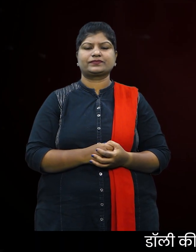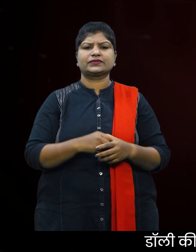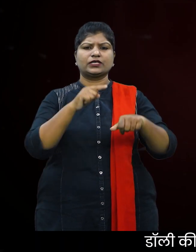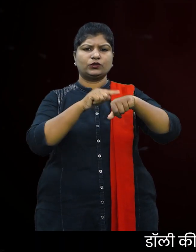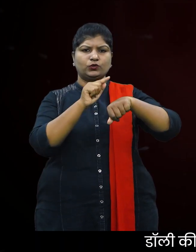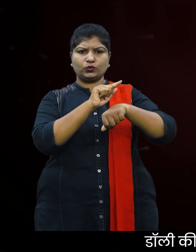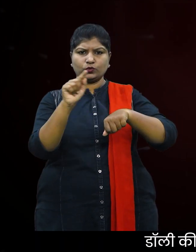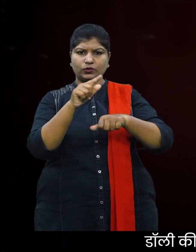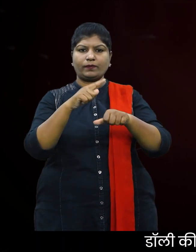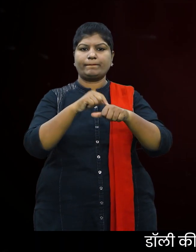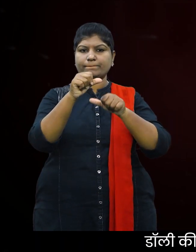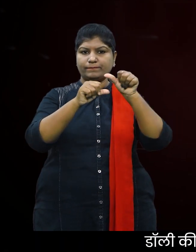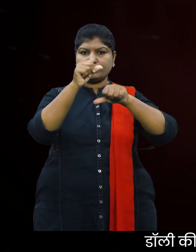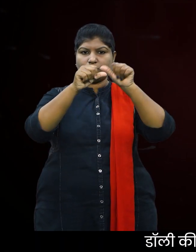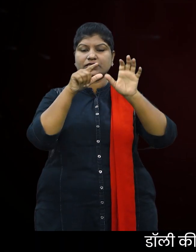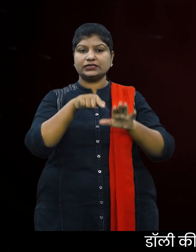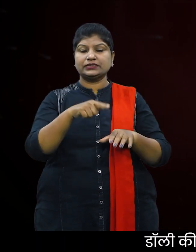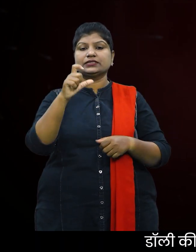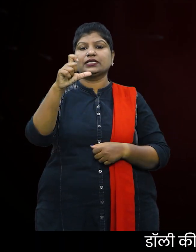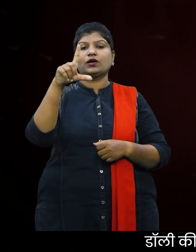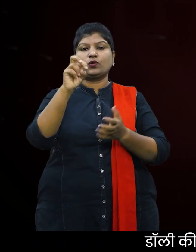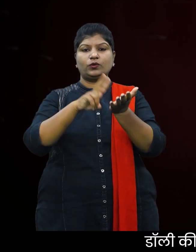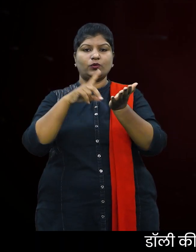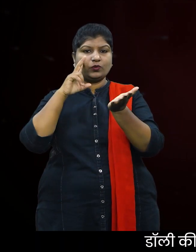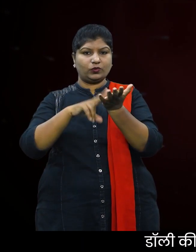डॉली की क्लोनिंग की प्रक्रिया के दौरान